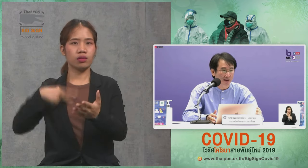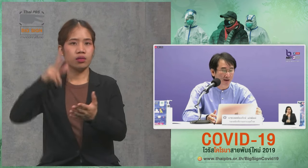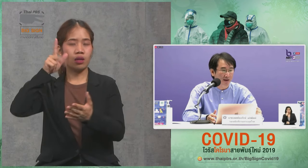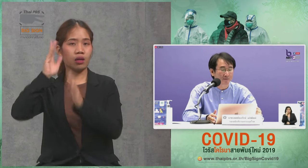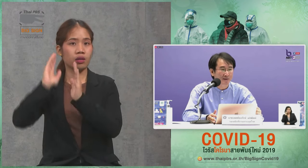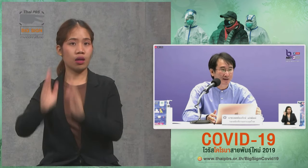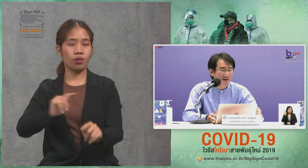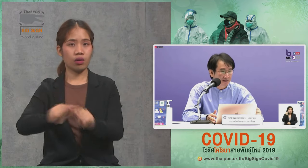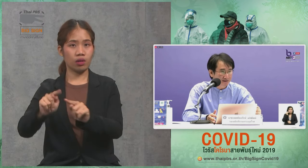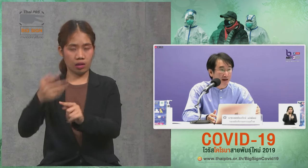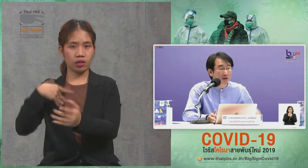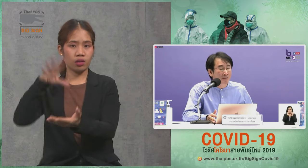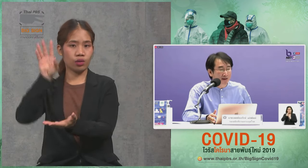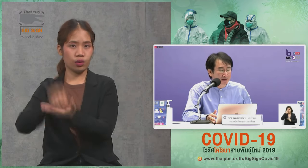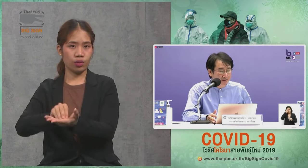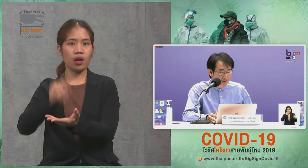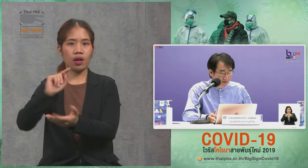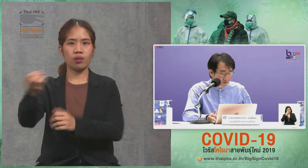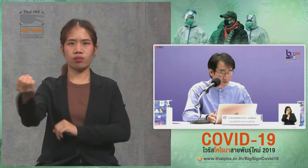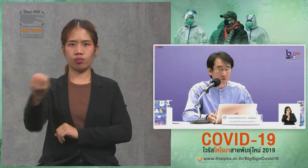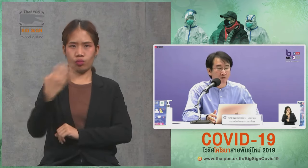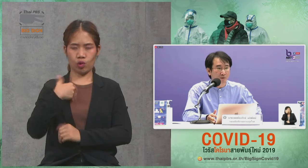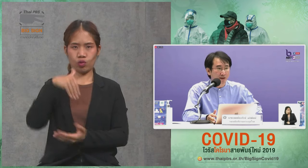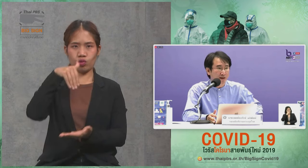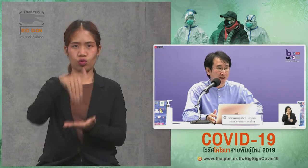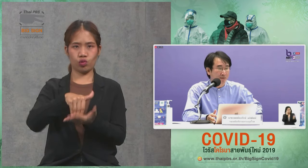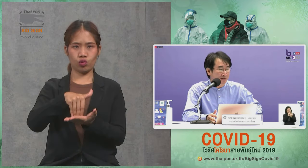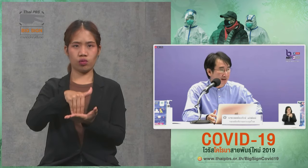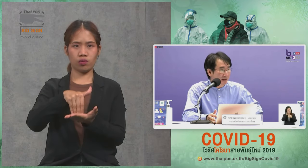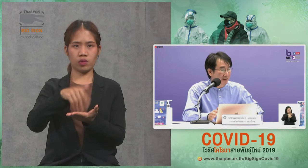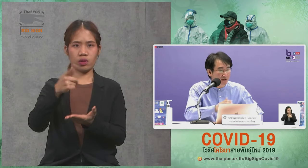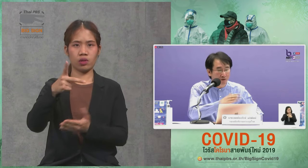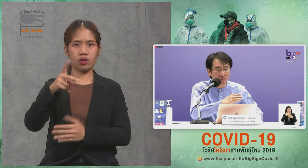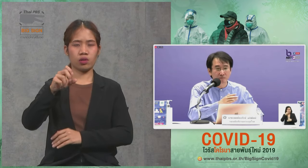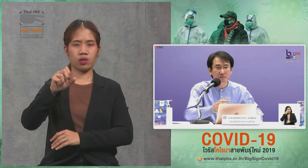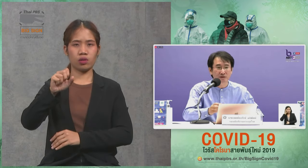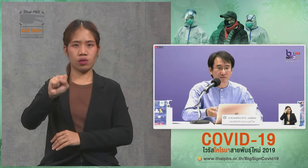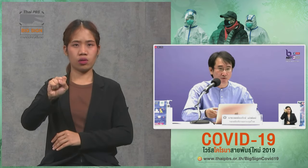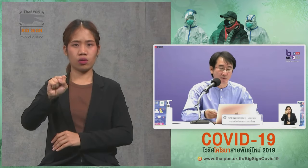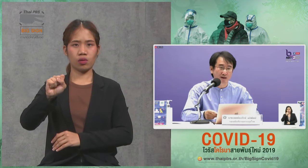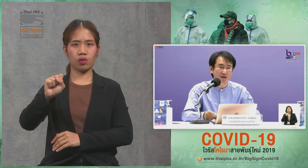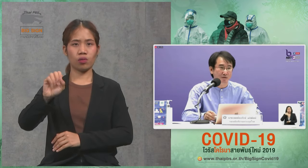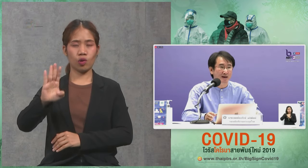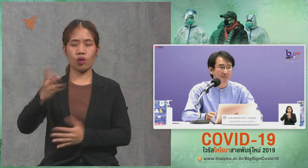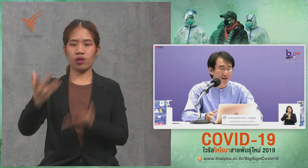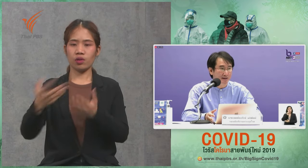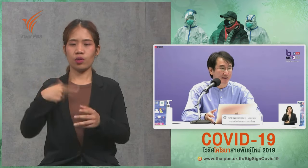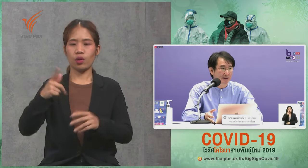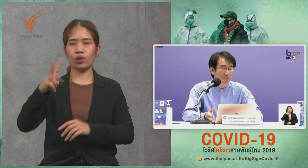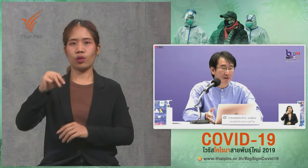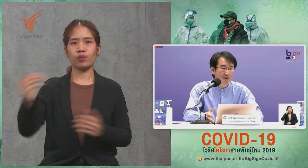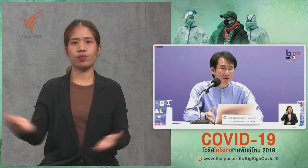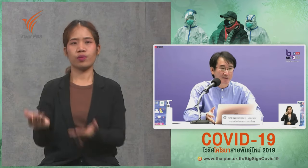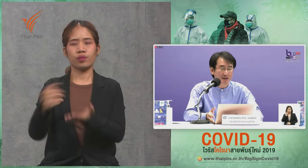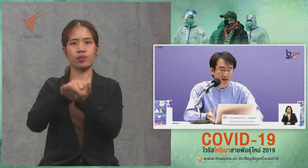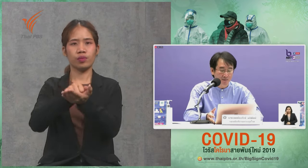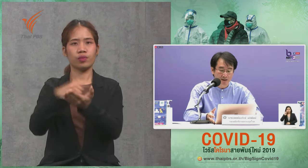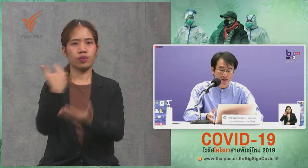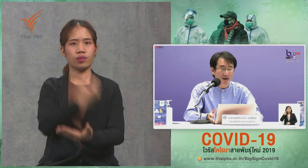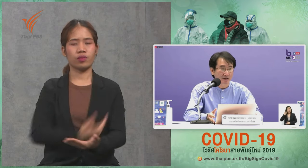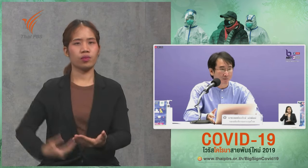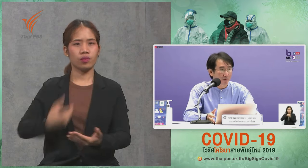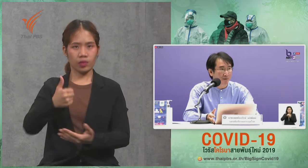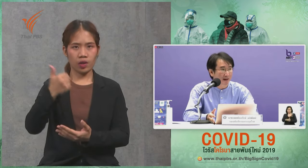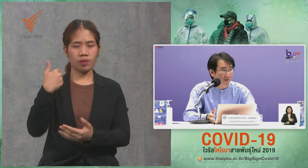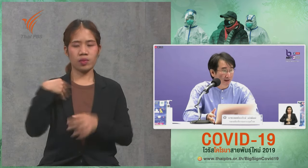ได้ข่าวพวกนี้นะครับแจ้งเข้ามาที่ศูนย์ของโควิดนะครับหรือแจ้งไปที่กรมสนับสนุนบริการสุขภาพได้เลยนะครับก็จะมีการด